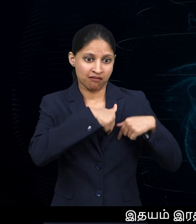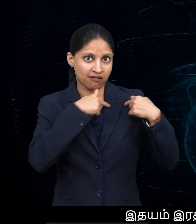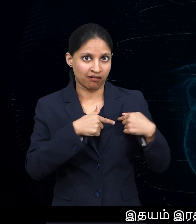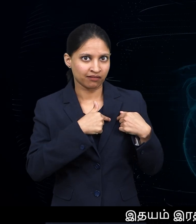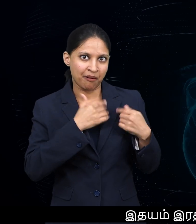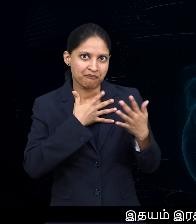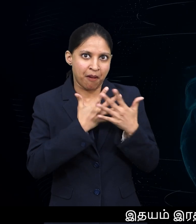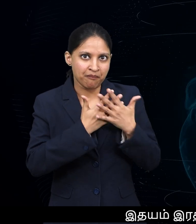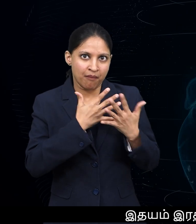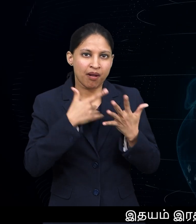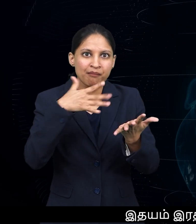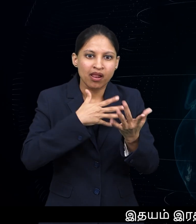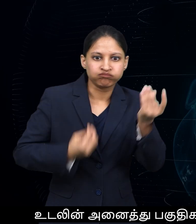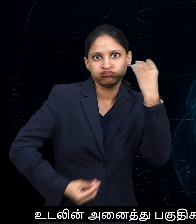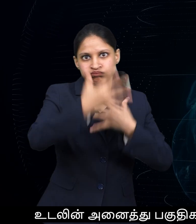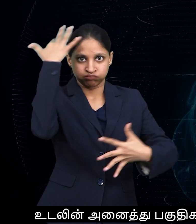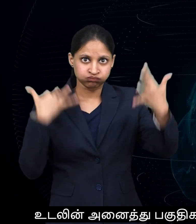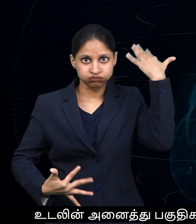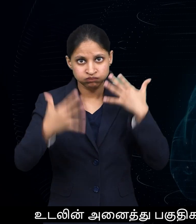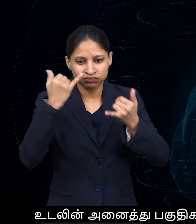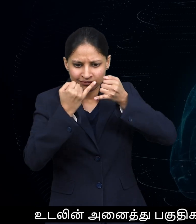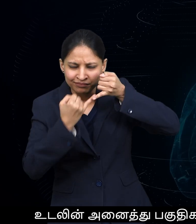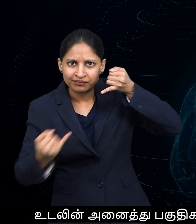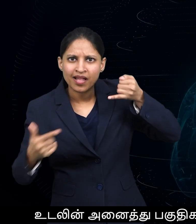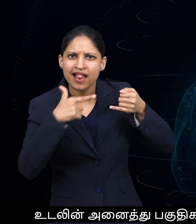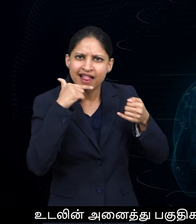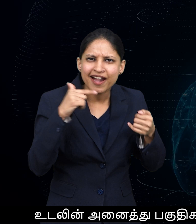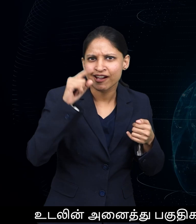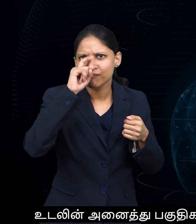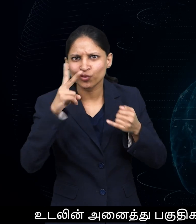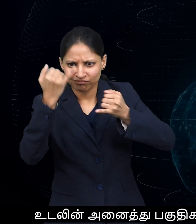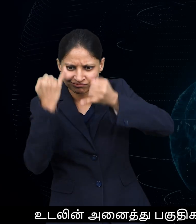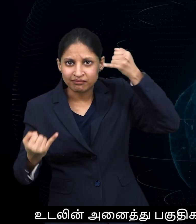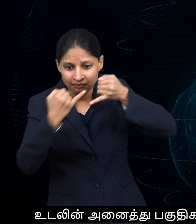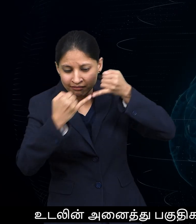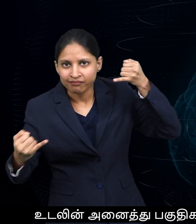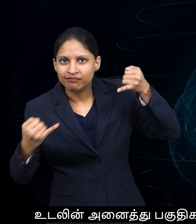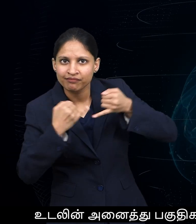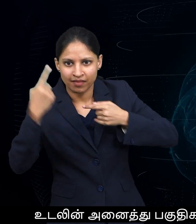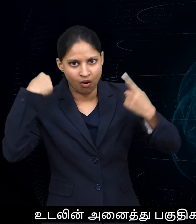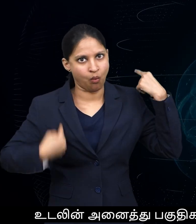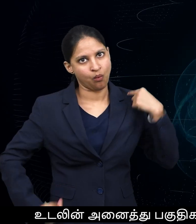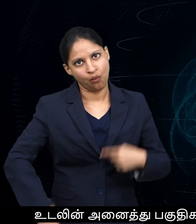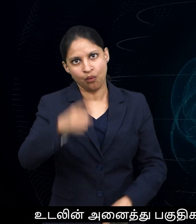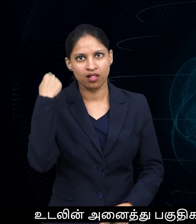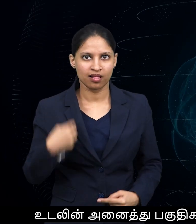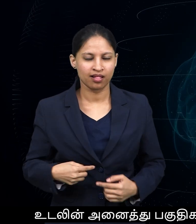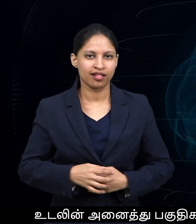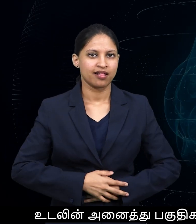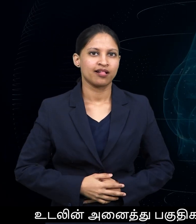இதயம் இரத்த நாளங்கள் வழியாக உடலின் அனைத்து பகுதிகளுக்கும் இரத்தத்தை பம்ப் செய்கிறது.